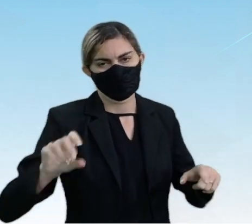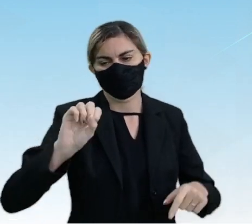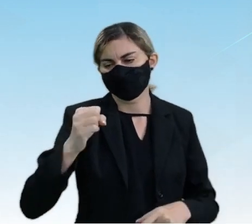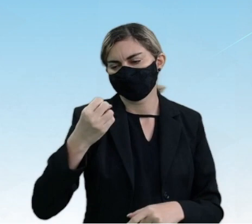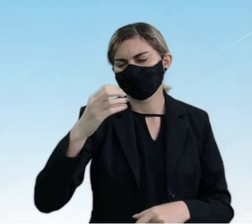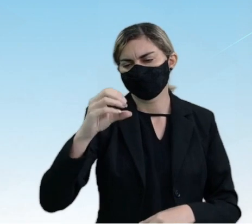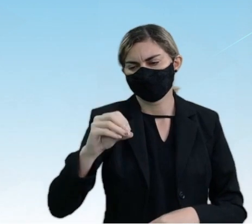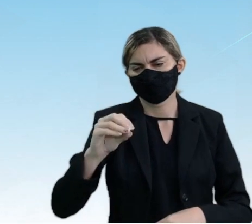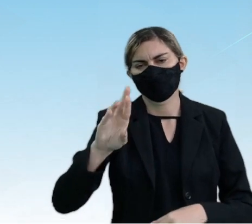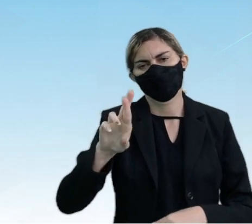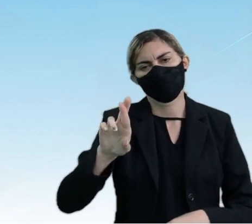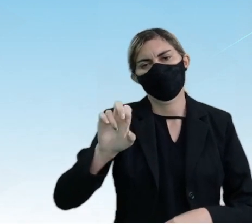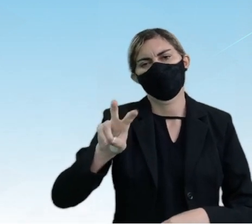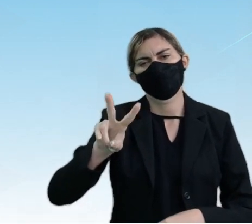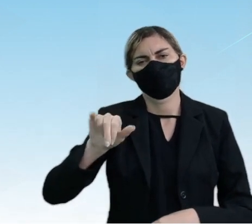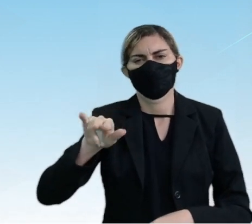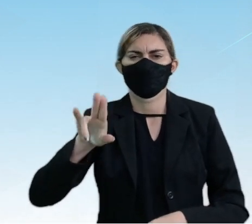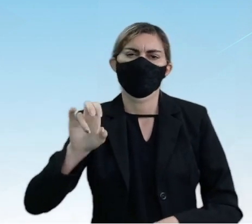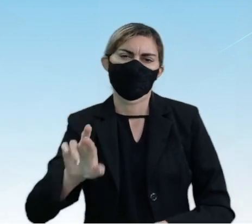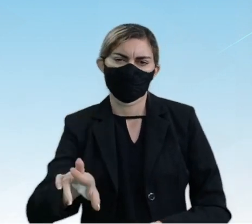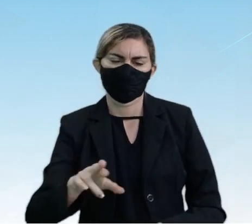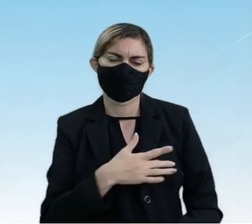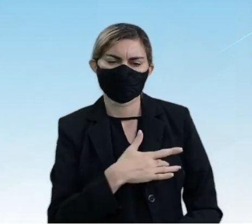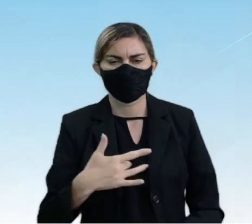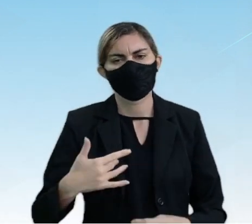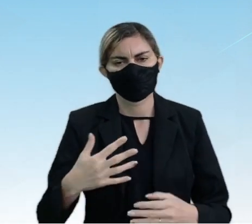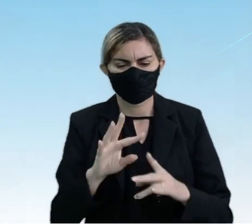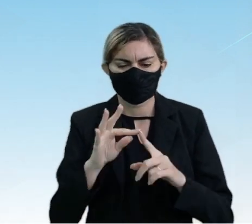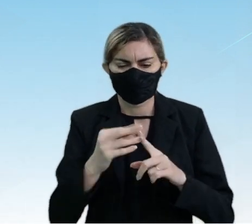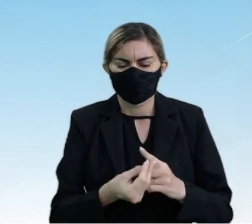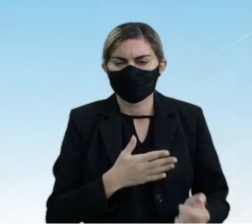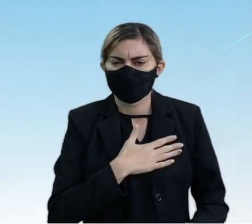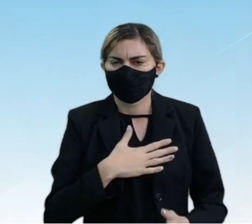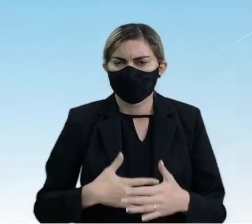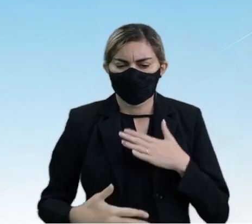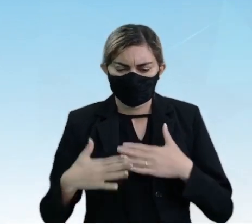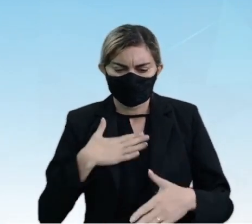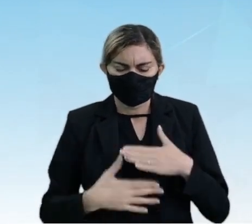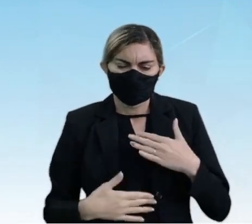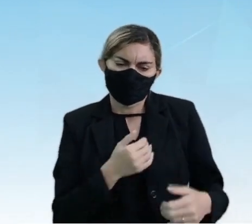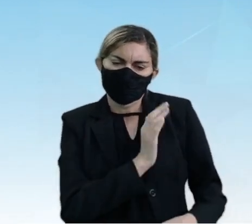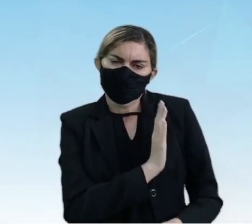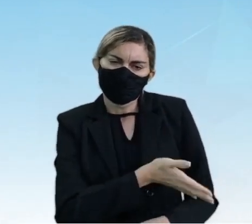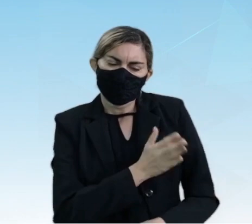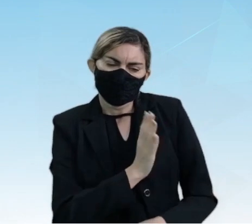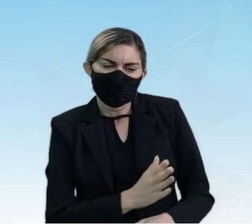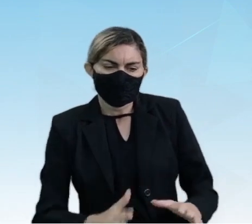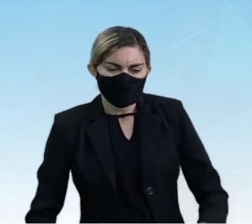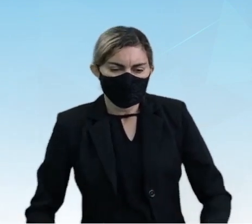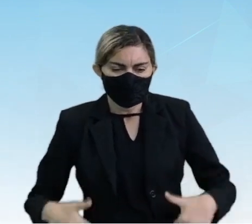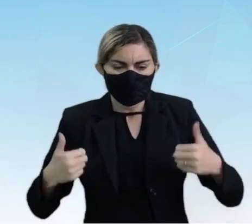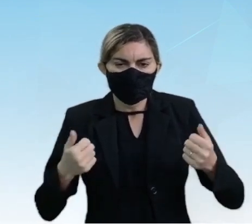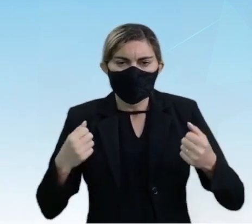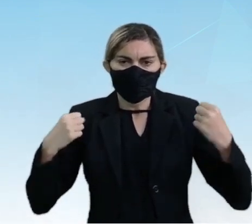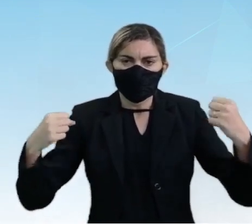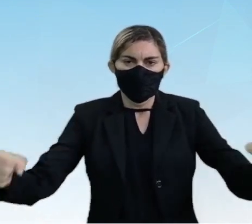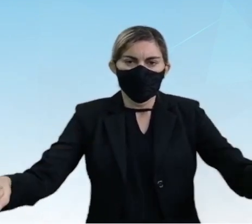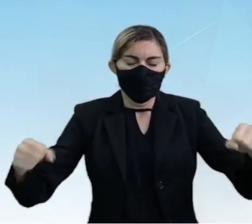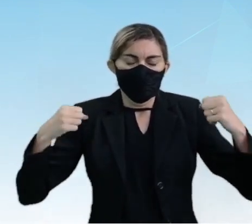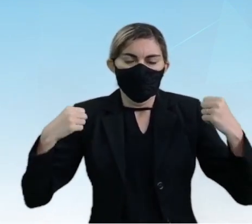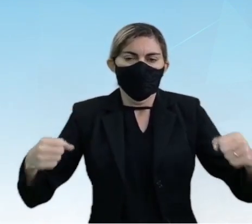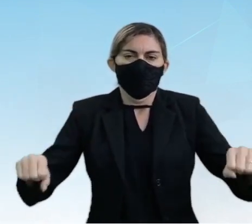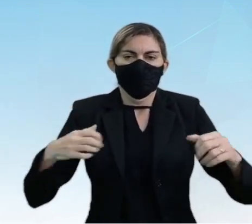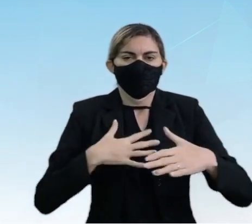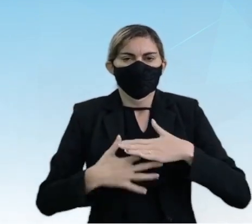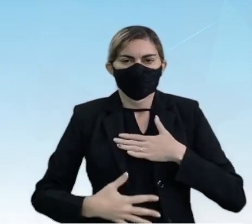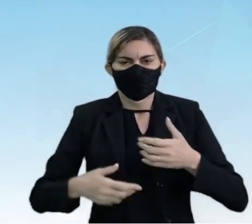a gente faz porque aquilo ali melhora a minha saúde física, aquilo ali melhora o meu sistema cardiovascular, melhora a força do meu corpo,